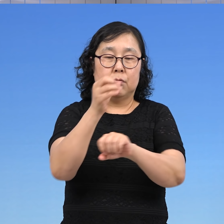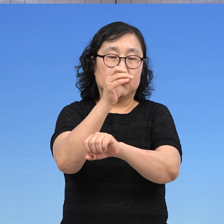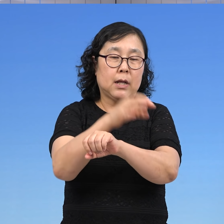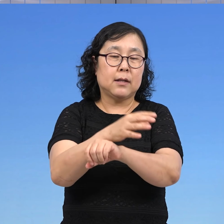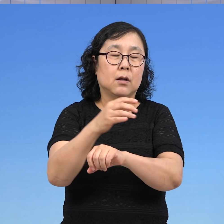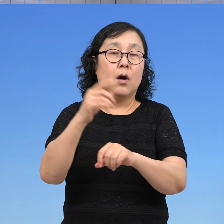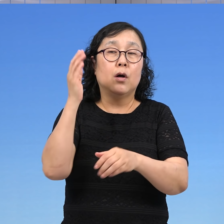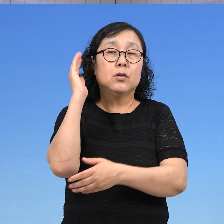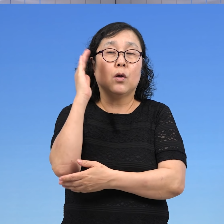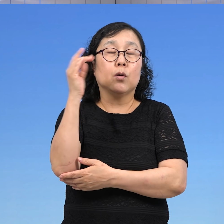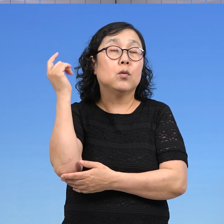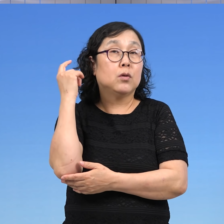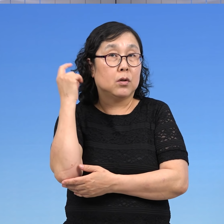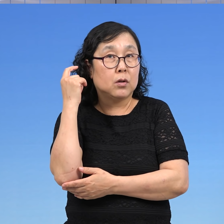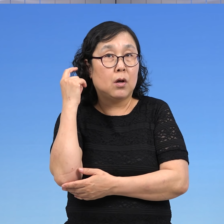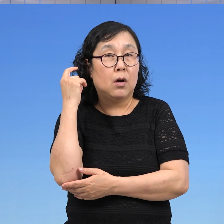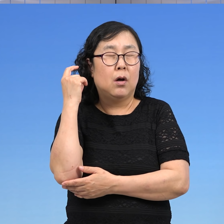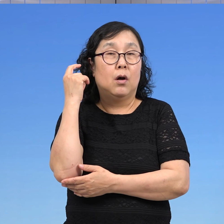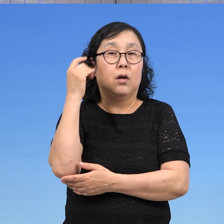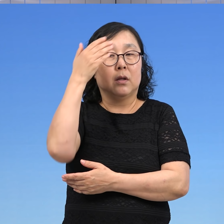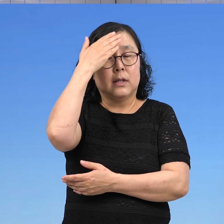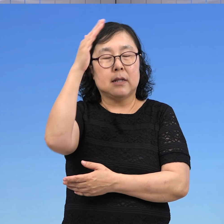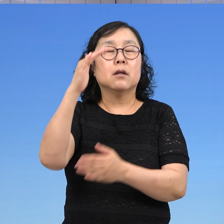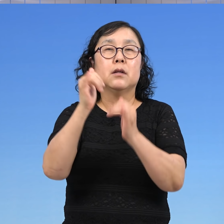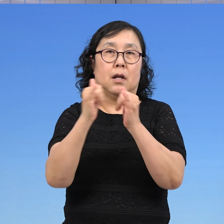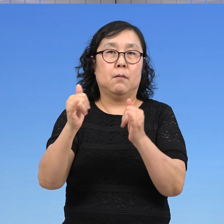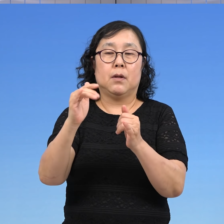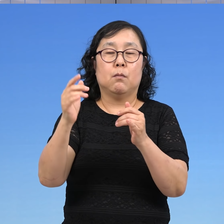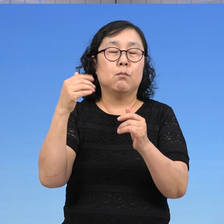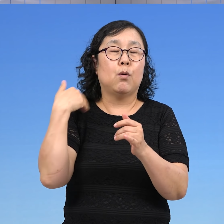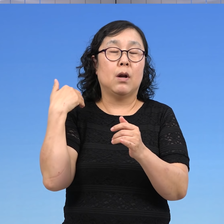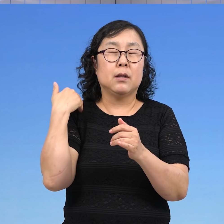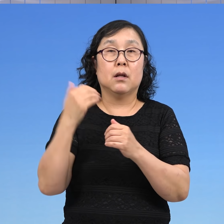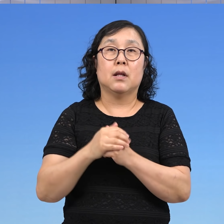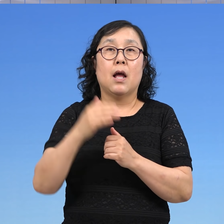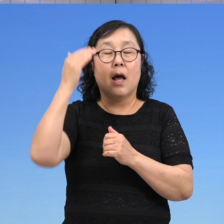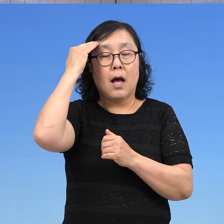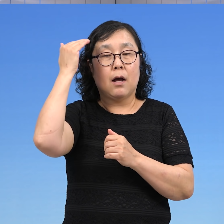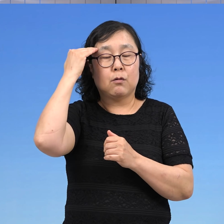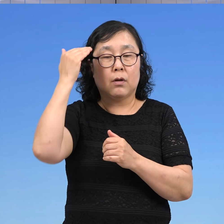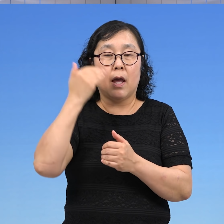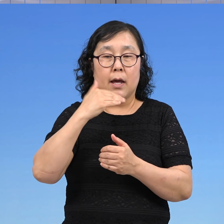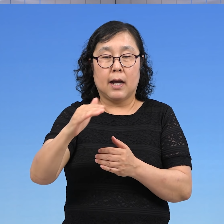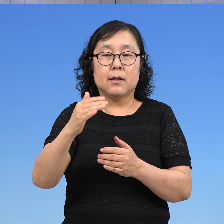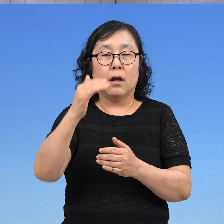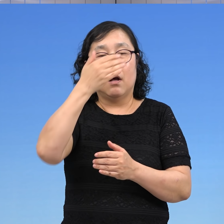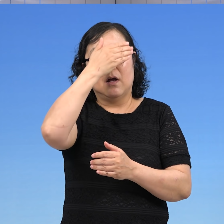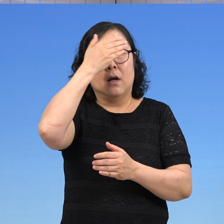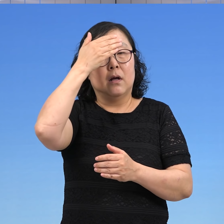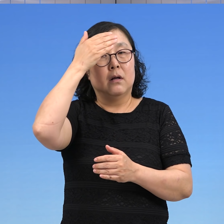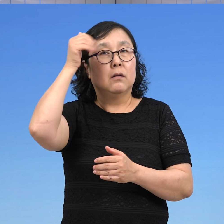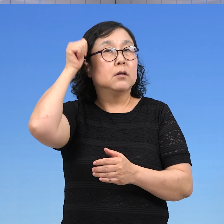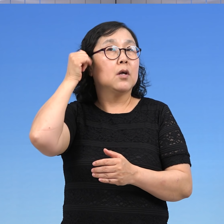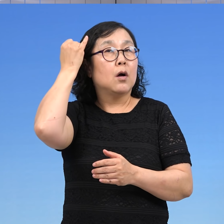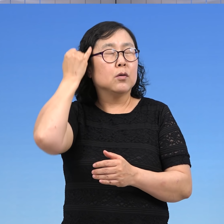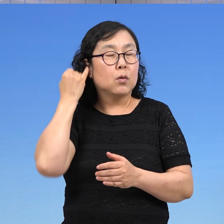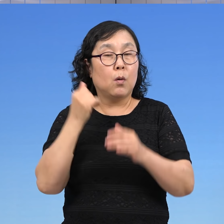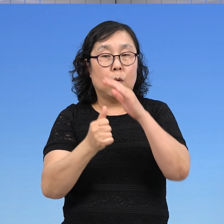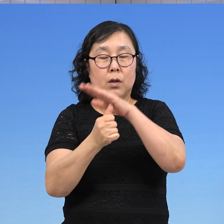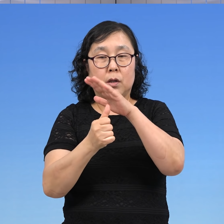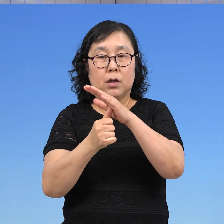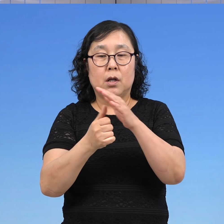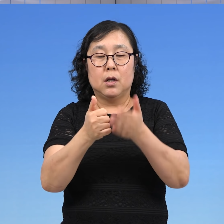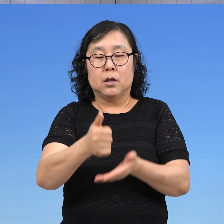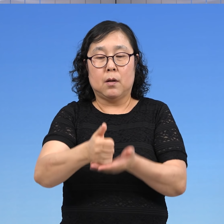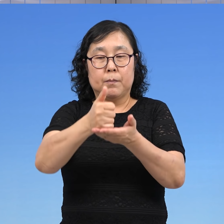나 쓴 분 이신데요 그랬는데 여러분 저는 한국에 다 청소년들을 섬겨야 되겠다고 하나님의